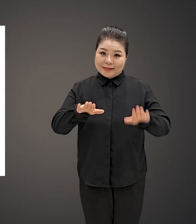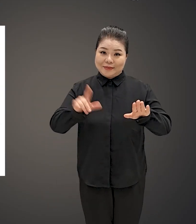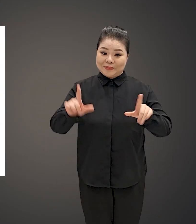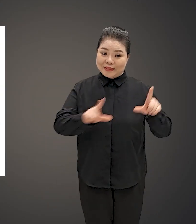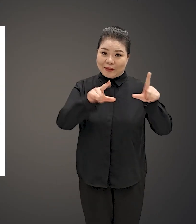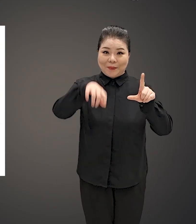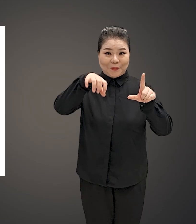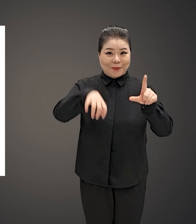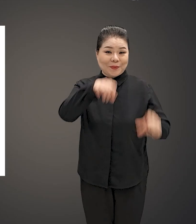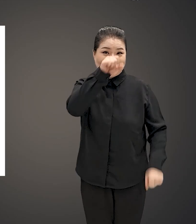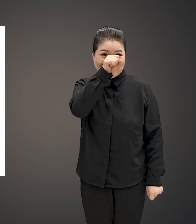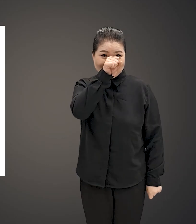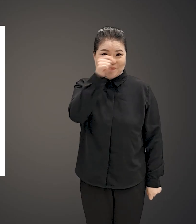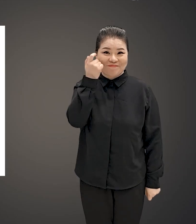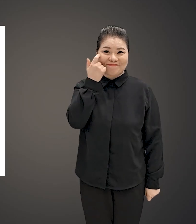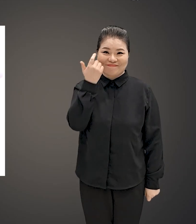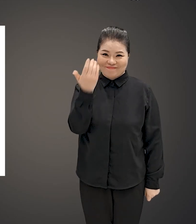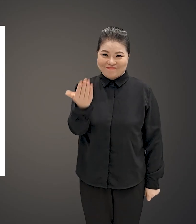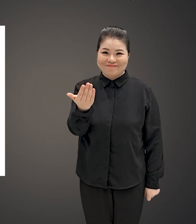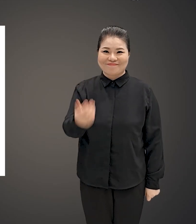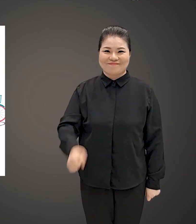지금 살고 있는 곳을 좋아하나요?